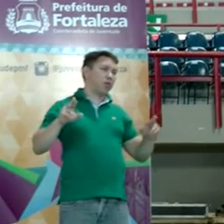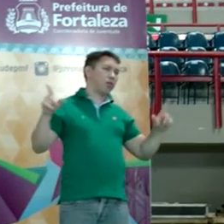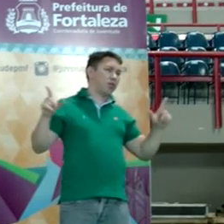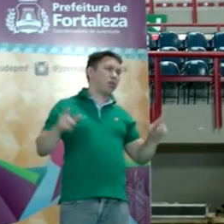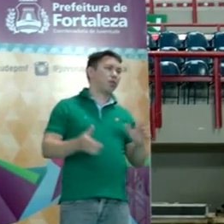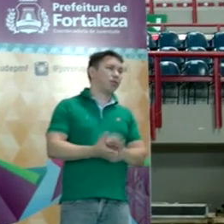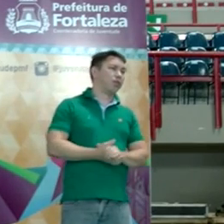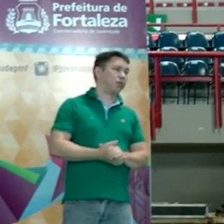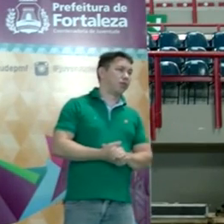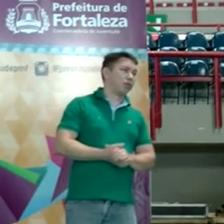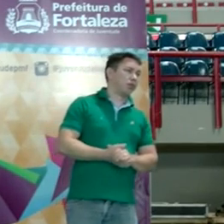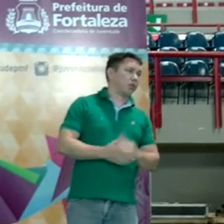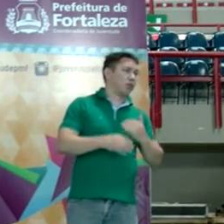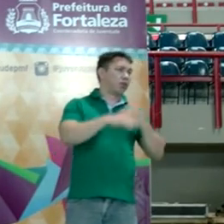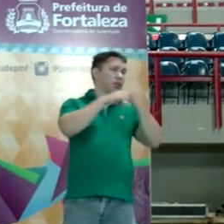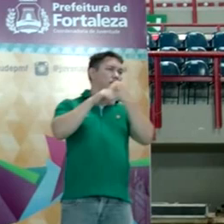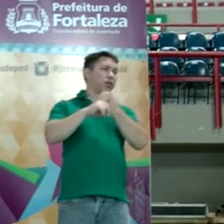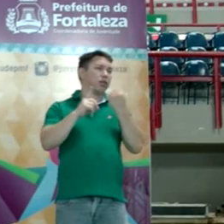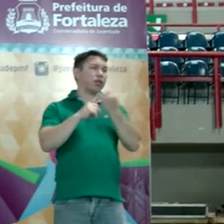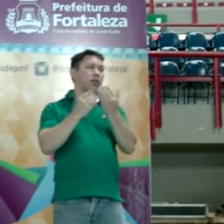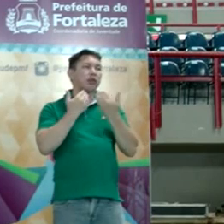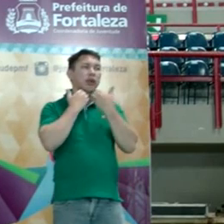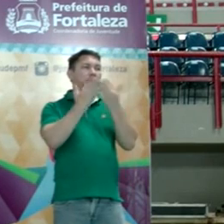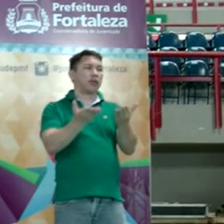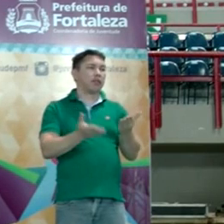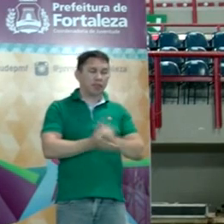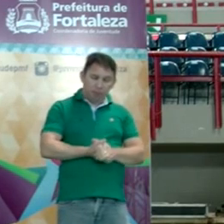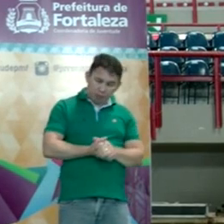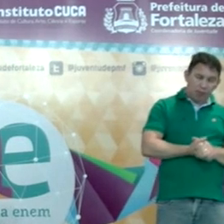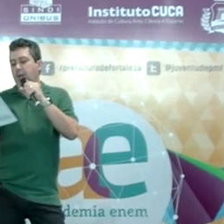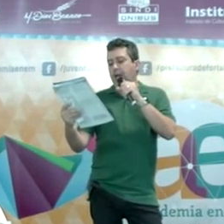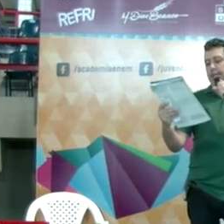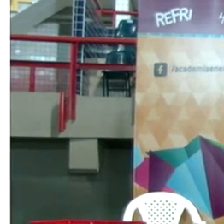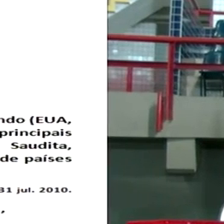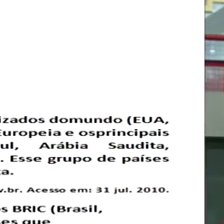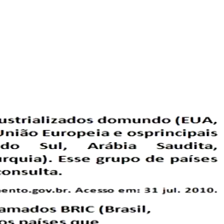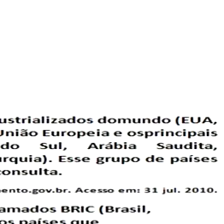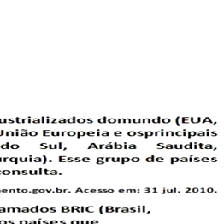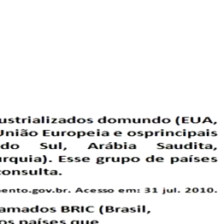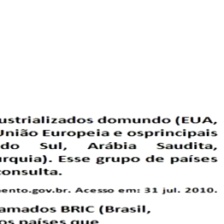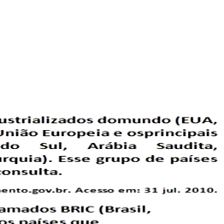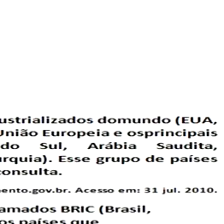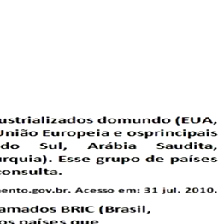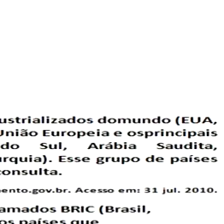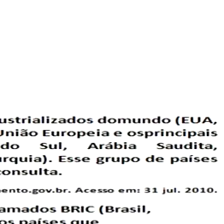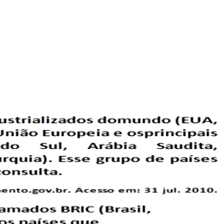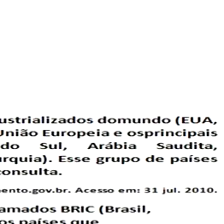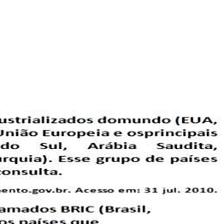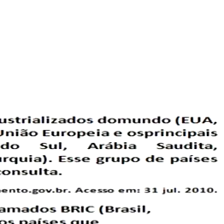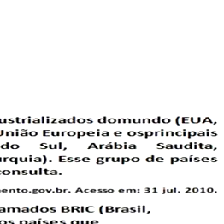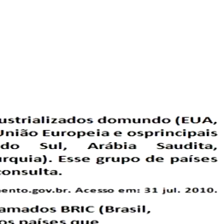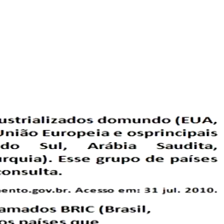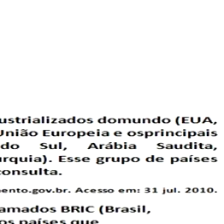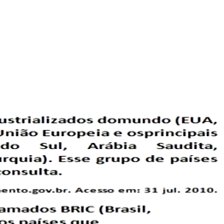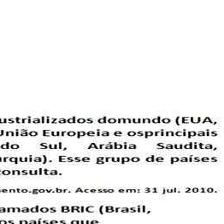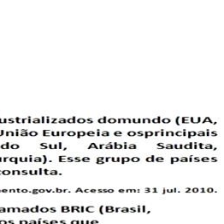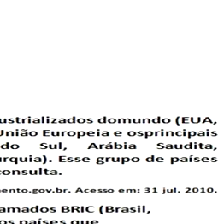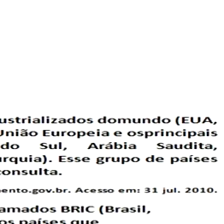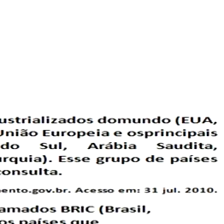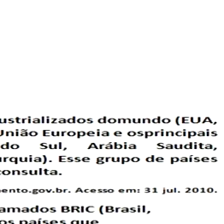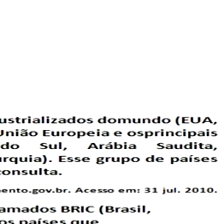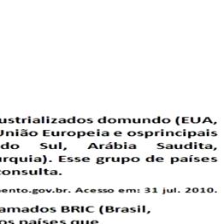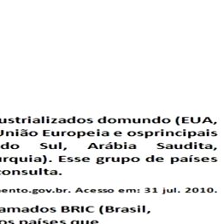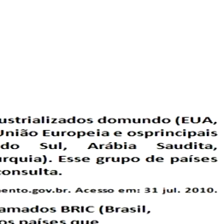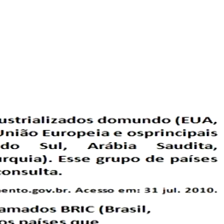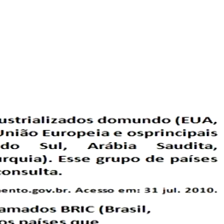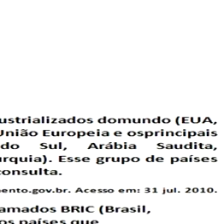outra. Como é que você pode ver igualdade social numa coisa dessa? Né? C. apresentam diversidade